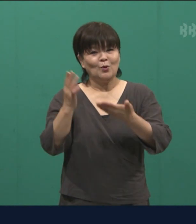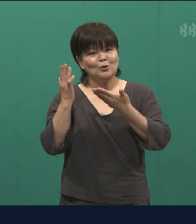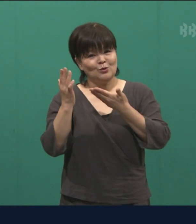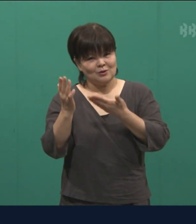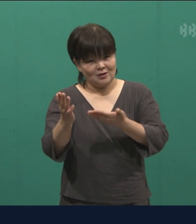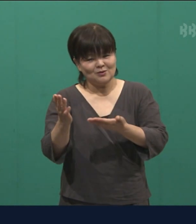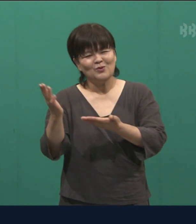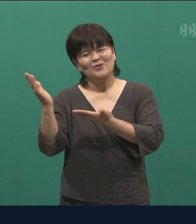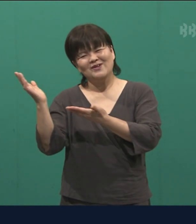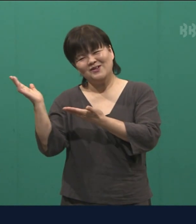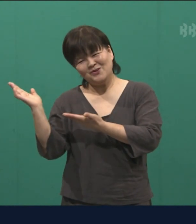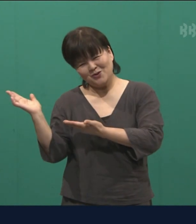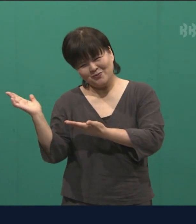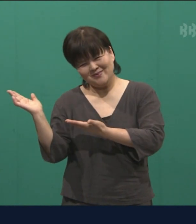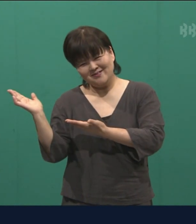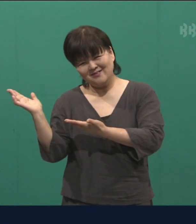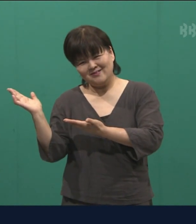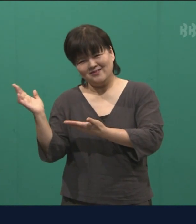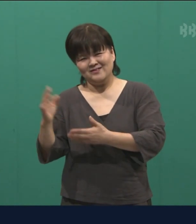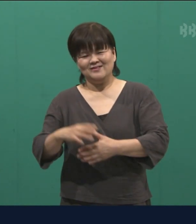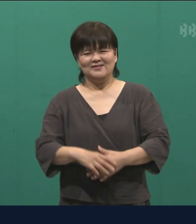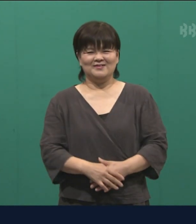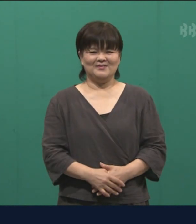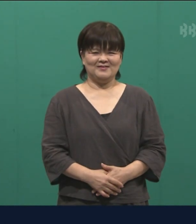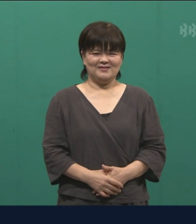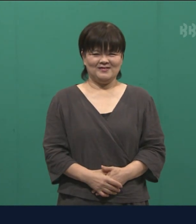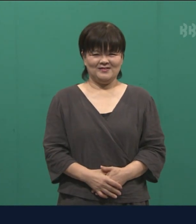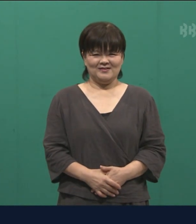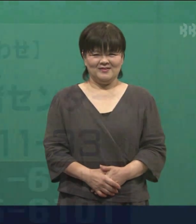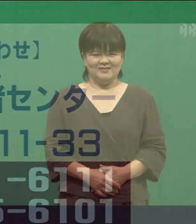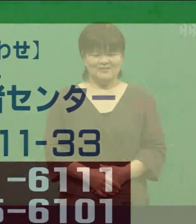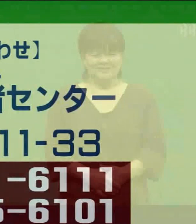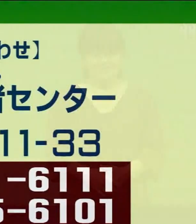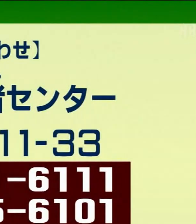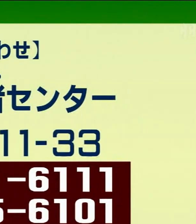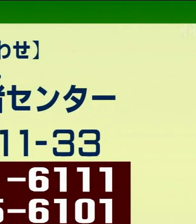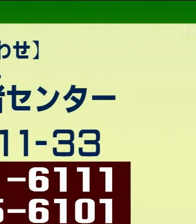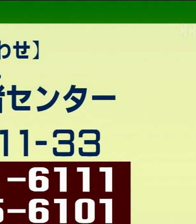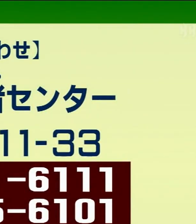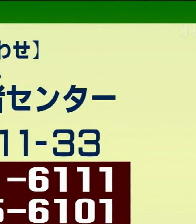お申し込みやお問い合わせはご覧のところまで。